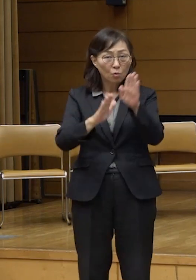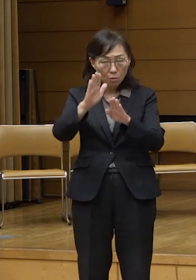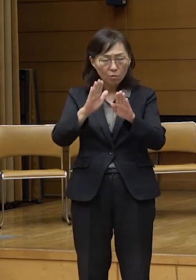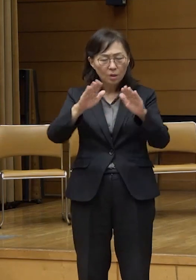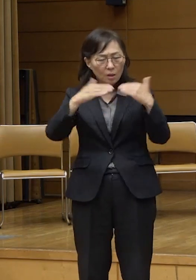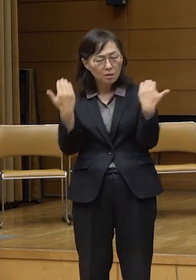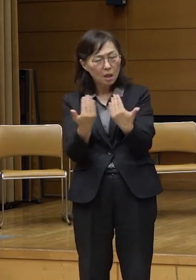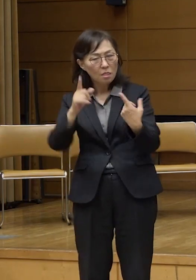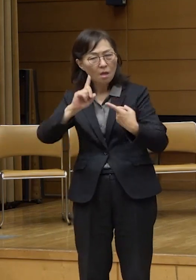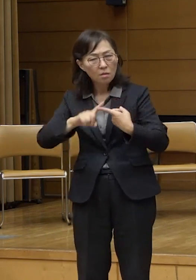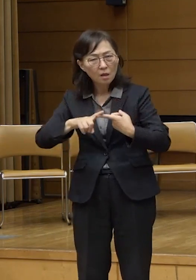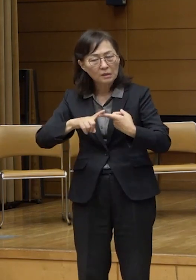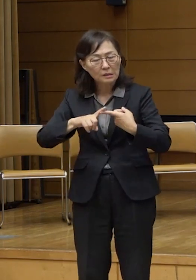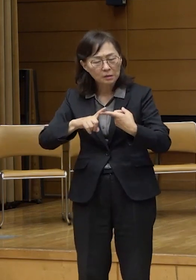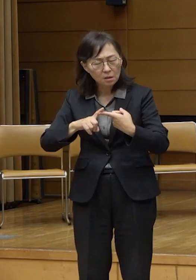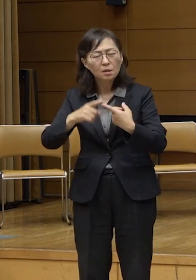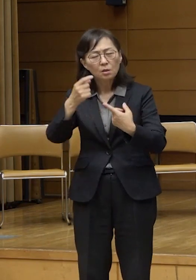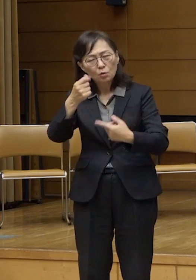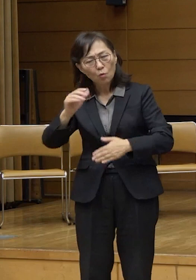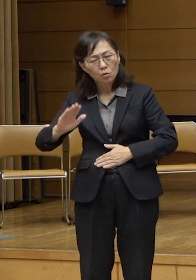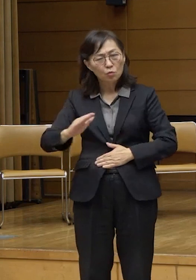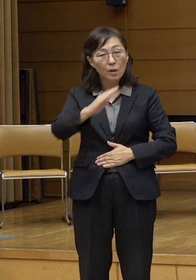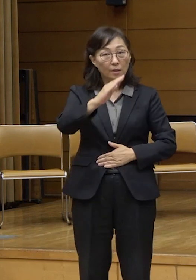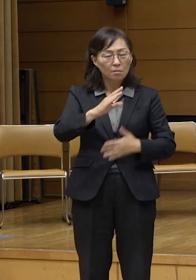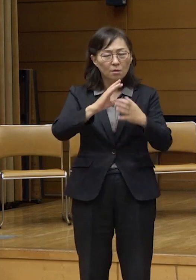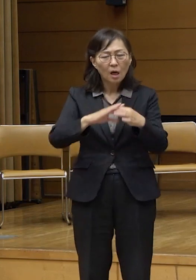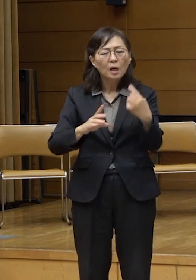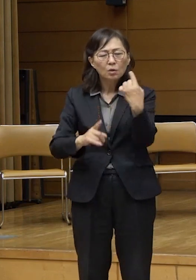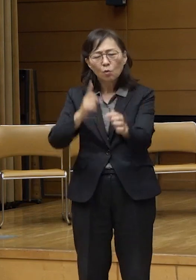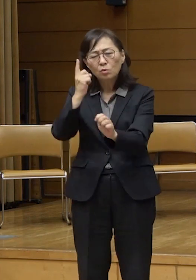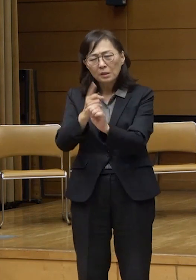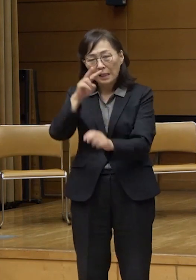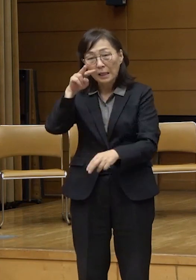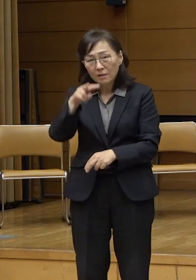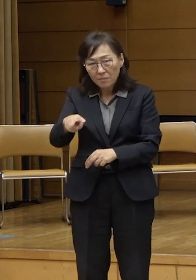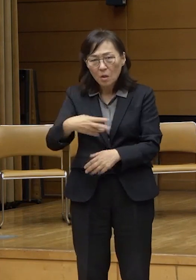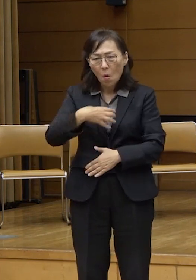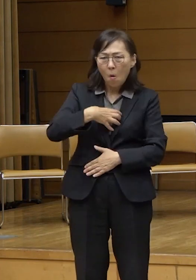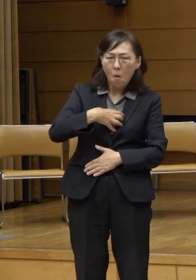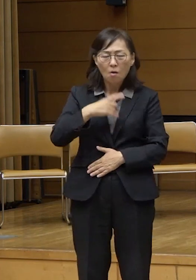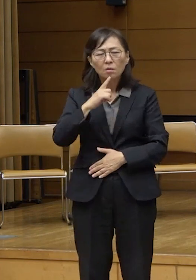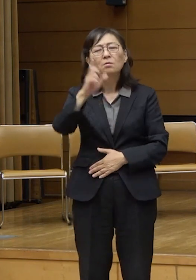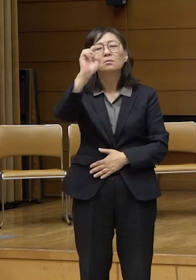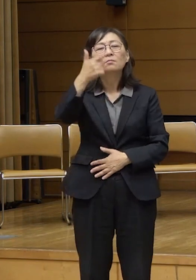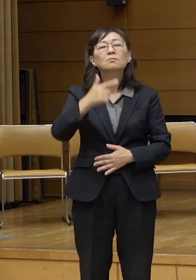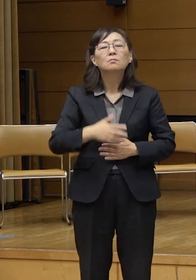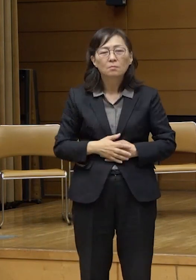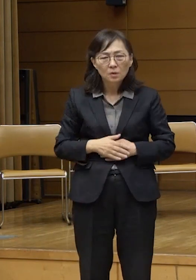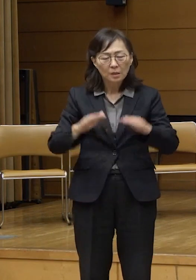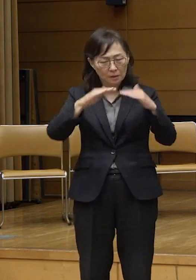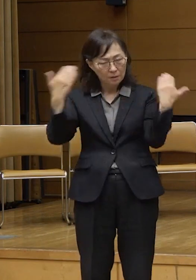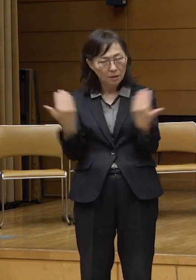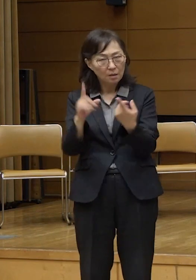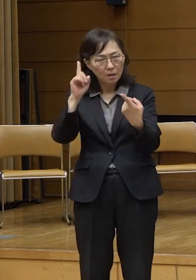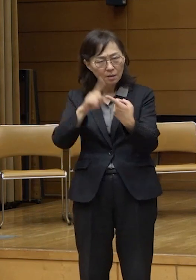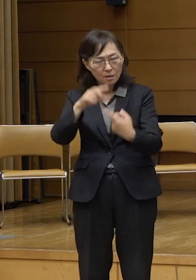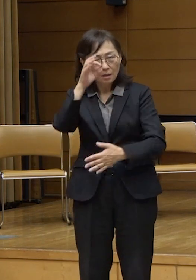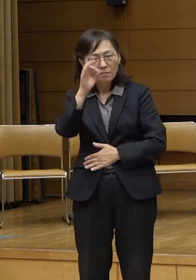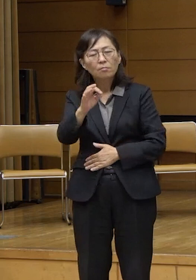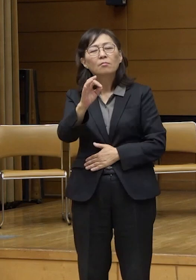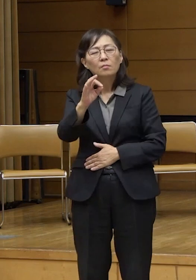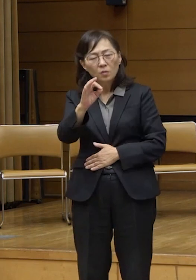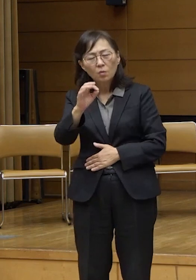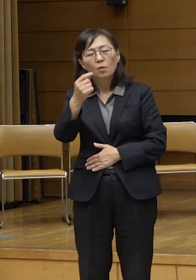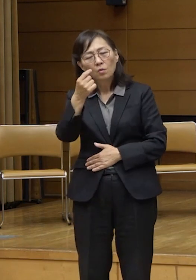ると。たった一つのことで見るんじゃなくて、いくつかで見ていって、その定点の見方っていうのが微増しているという結論にな